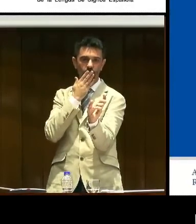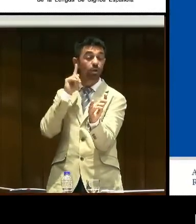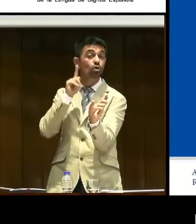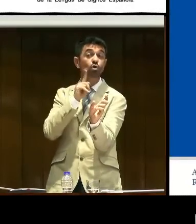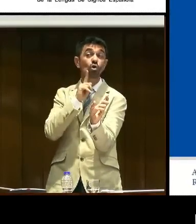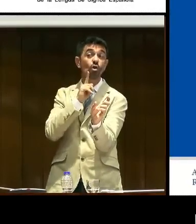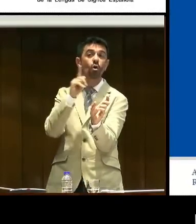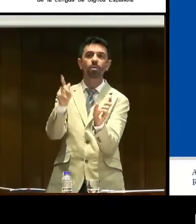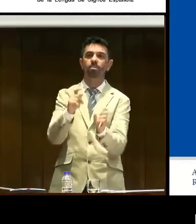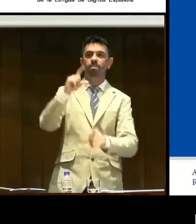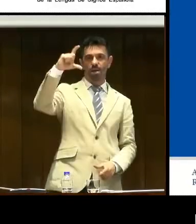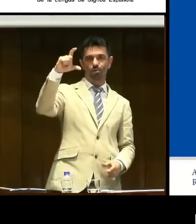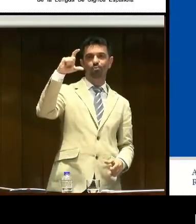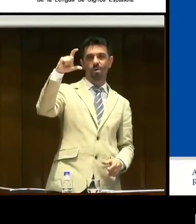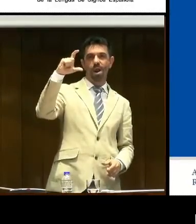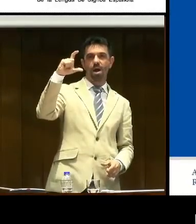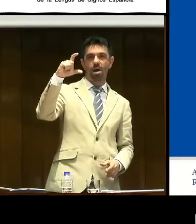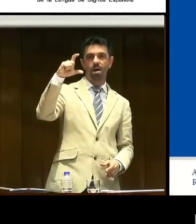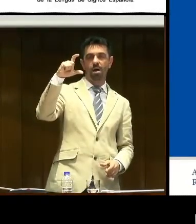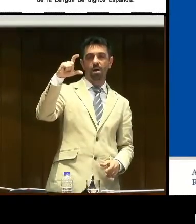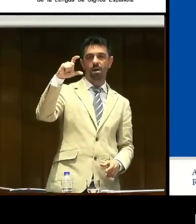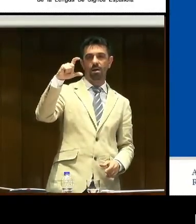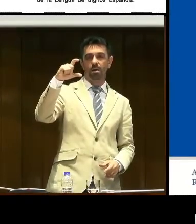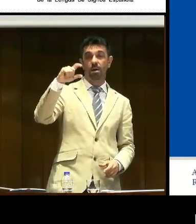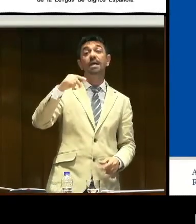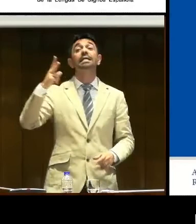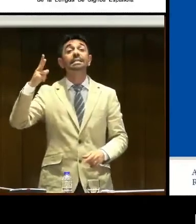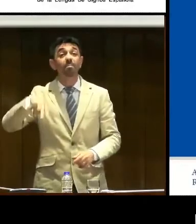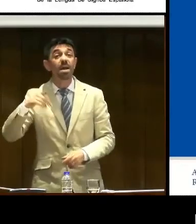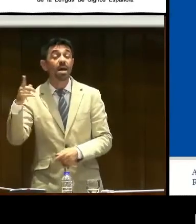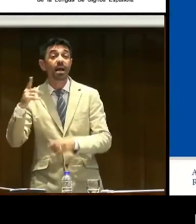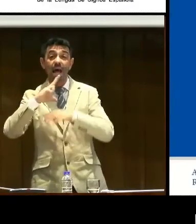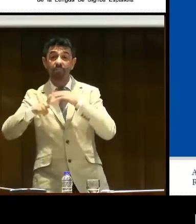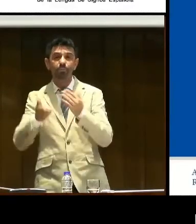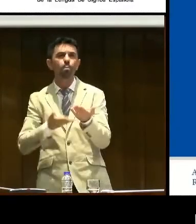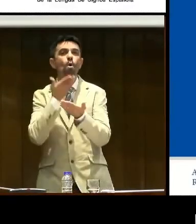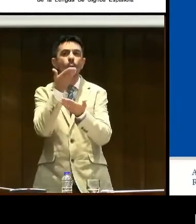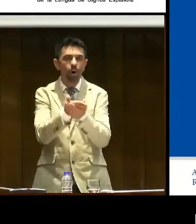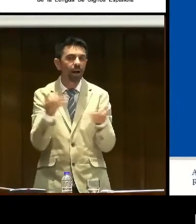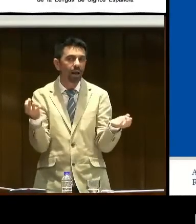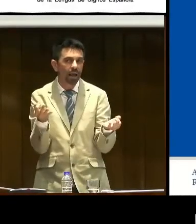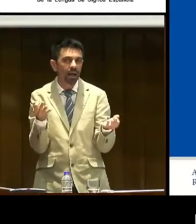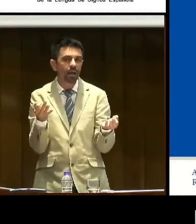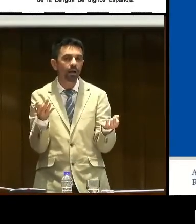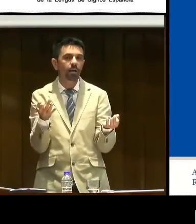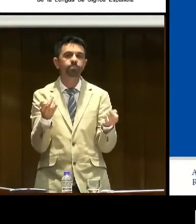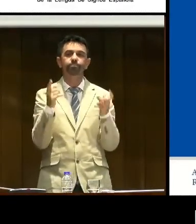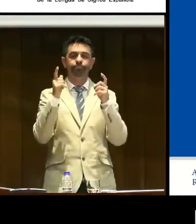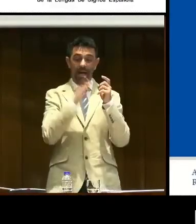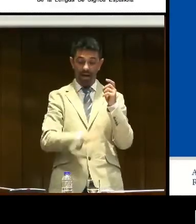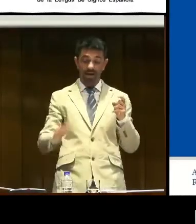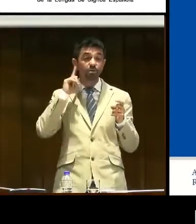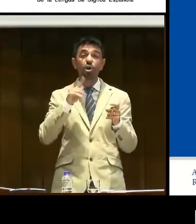mayúscula, y terminando por la propuesta de enseñarles la lengua oral como